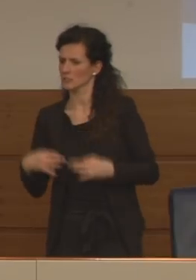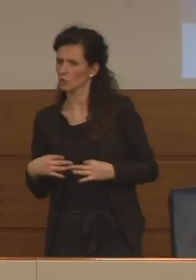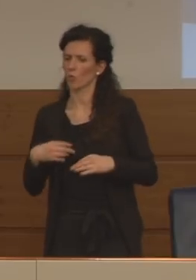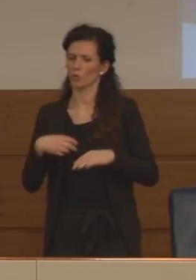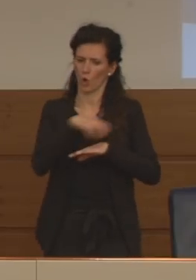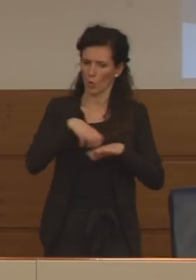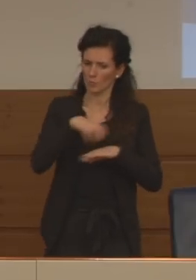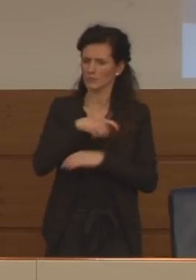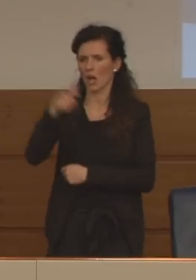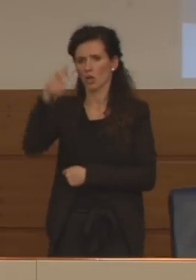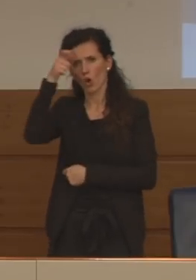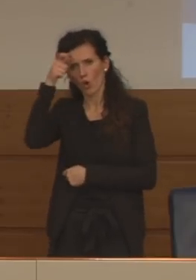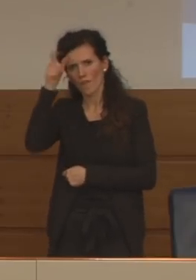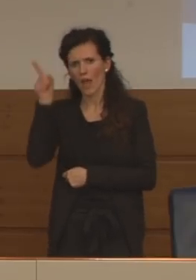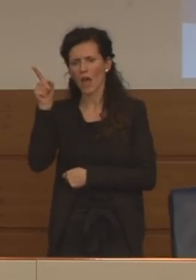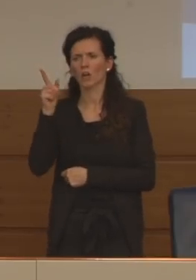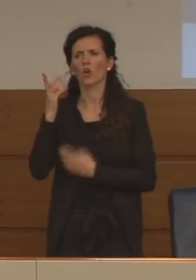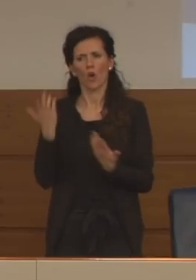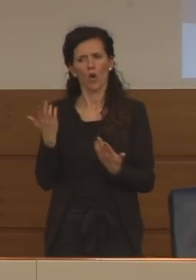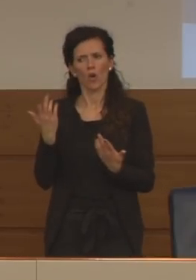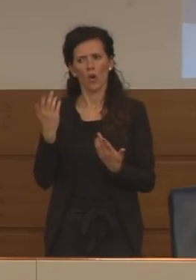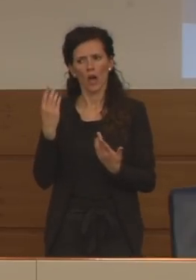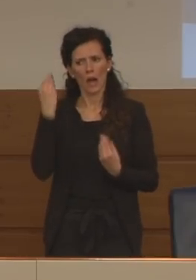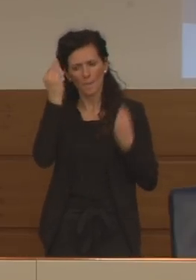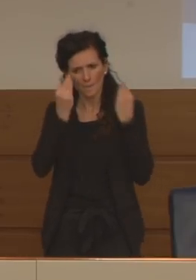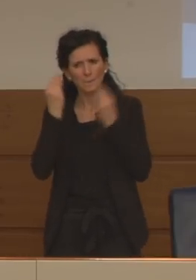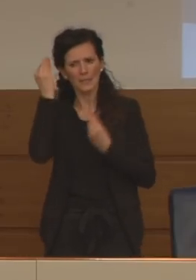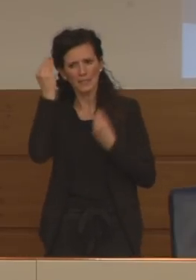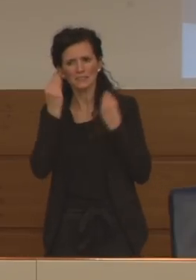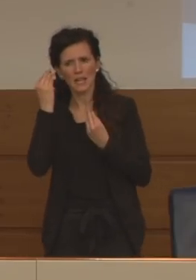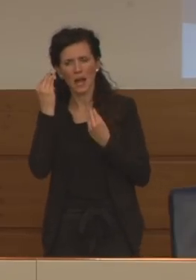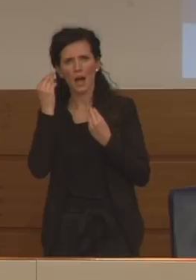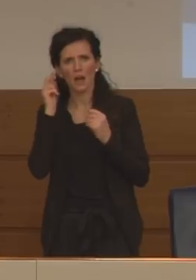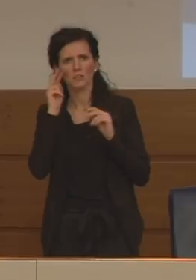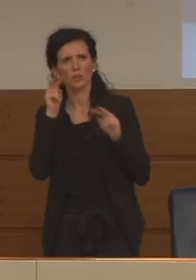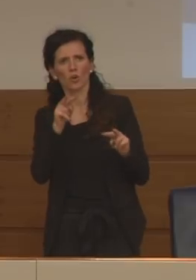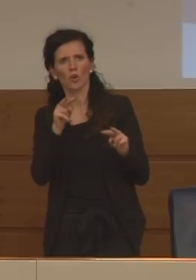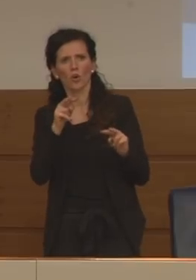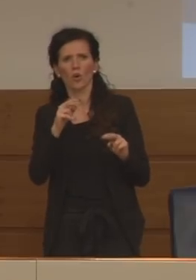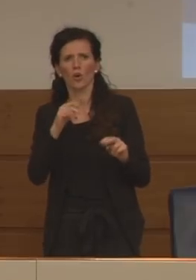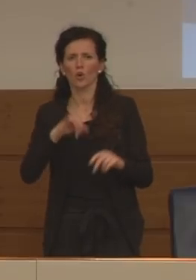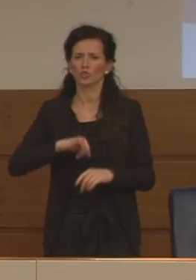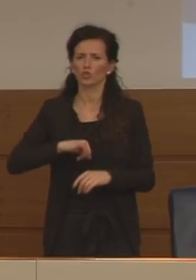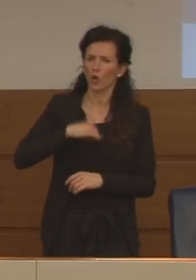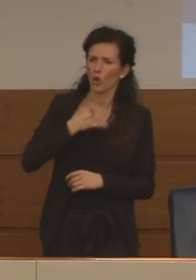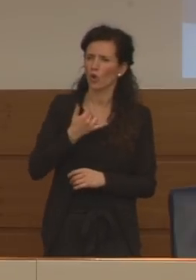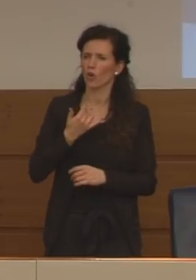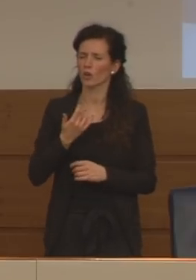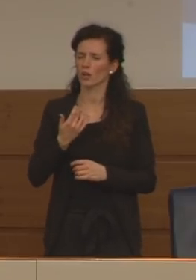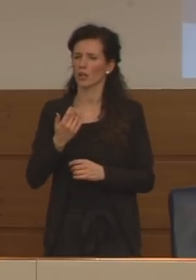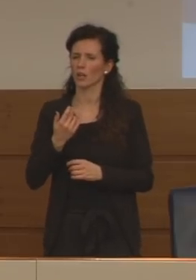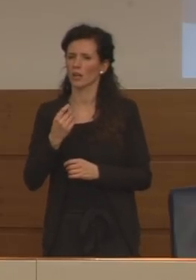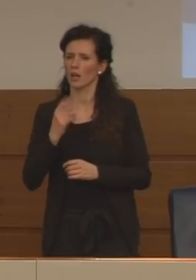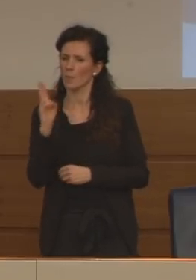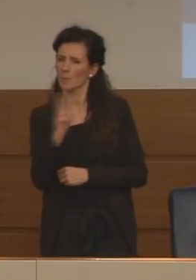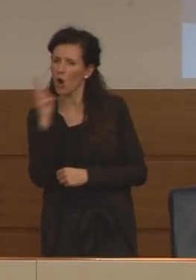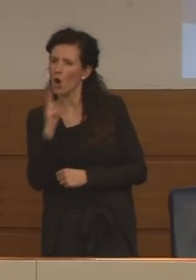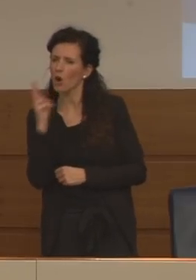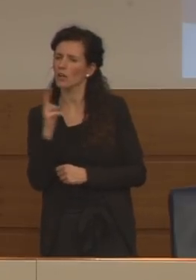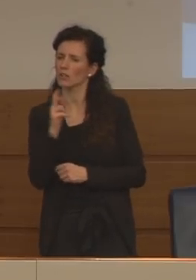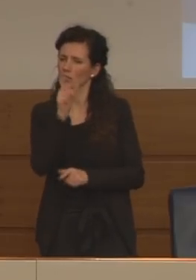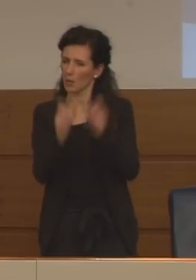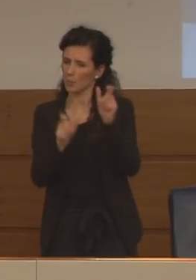conto delle conseguenze nel rispetto del dolore nel rispetto della morte di coloro che sono